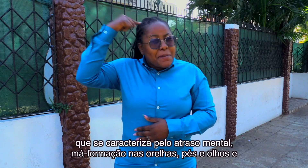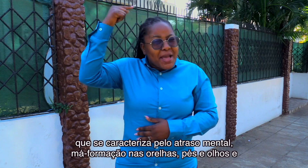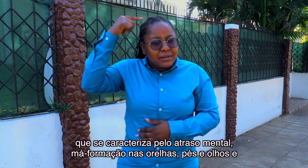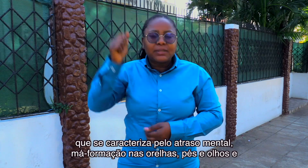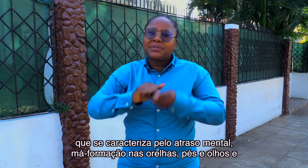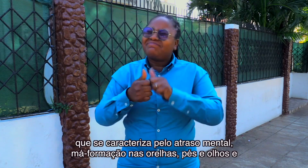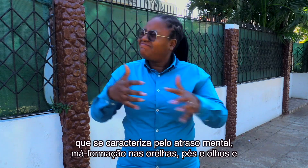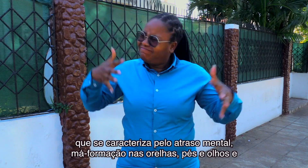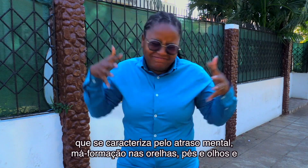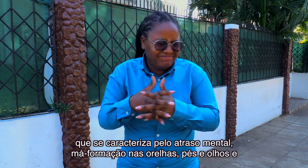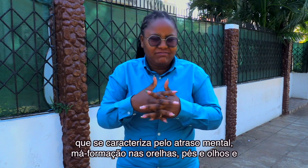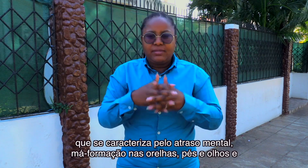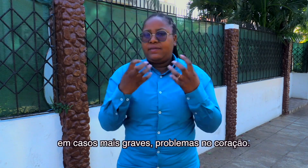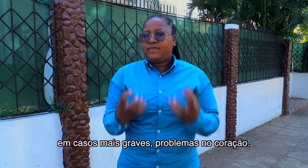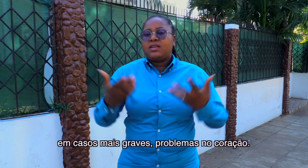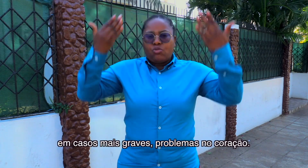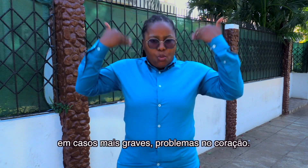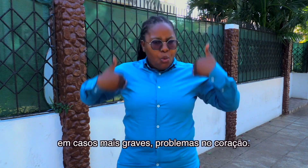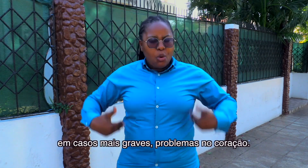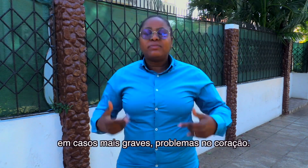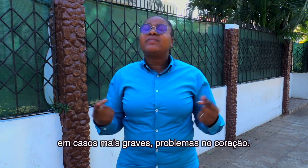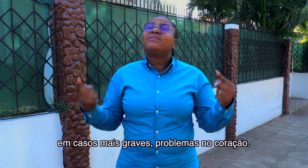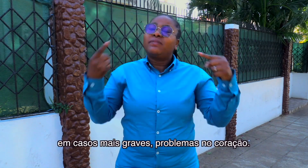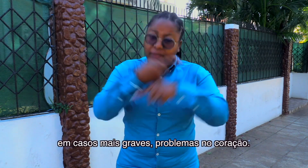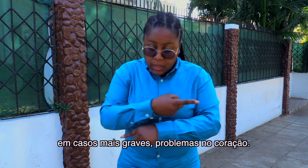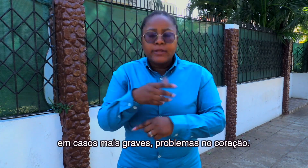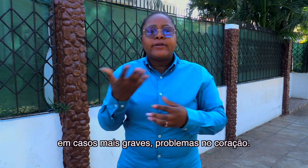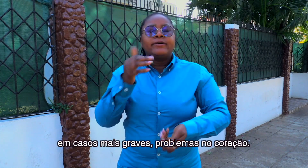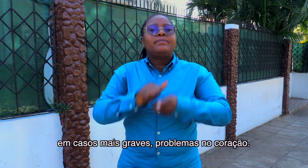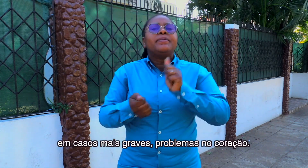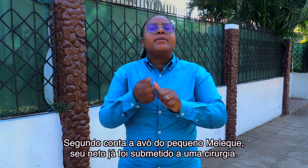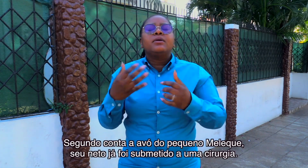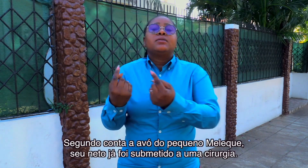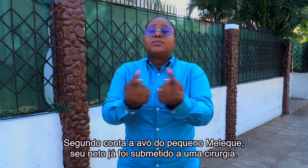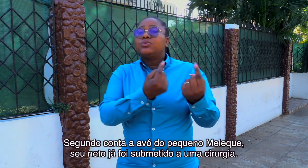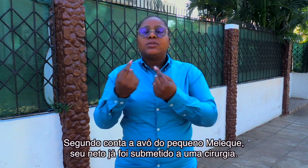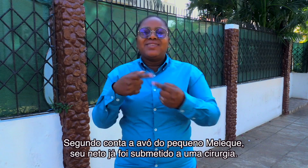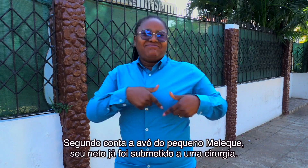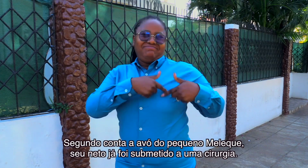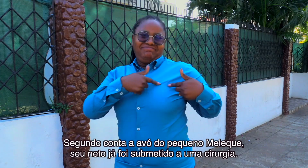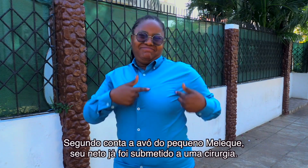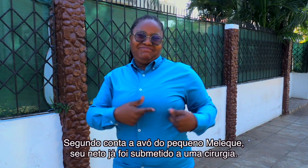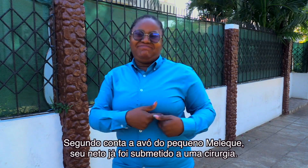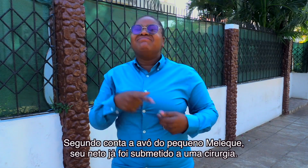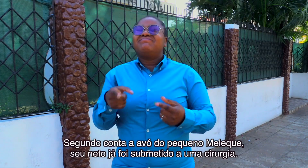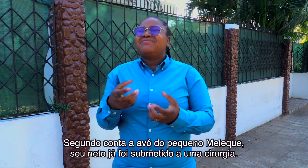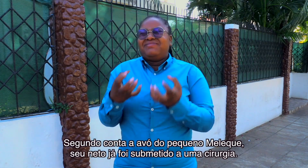formação nas orelhas, pés e olhos e, em casos mais graves, problemas no coração. Segundo conta a avó do pequeno Melek,